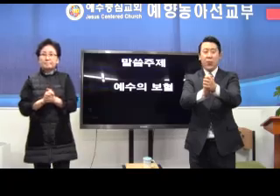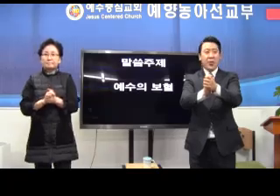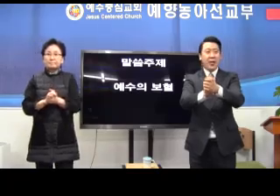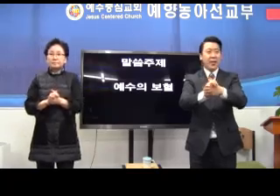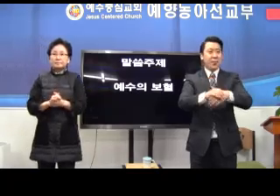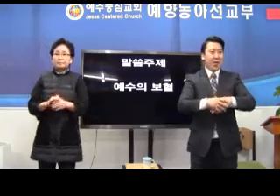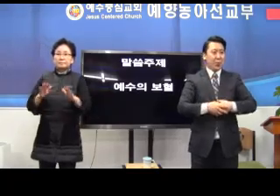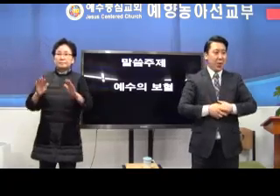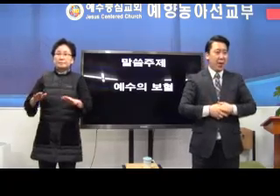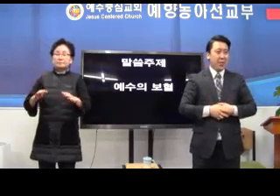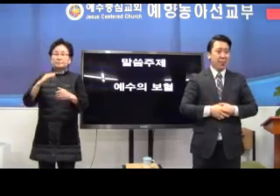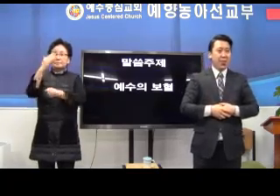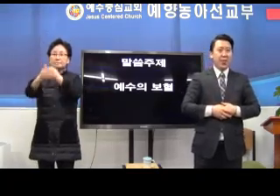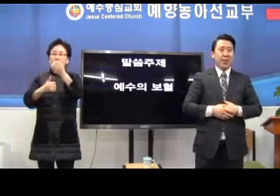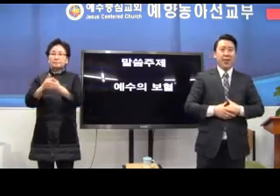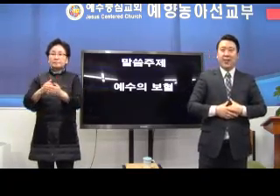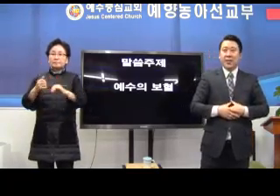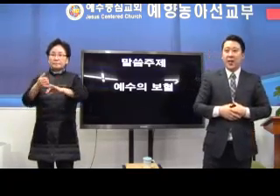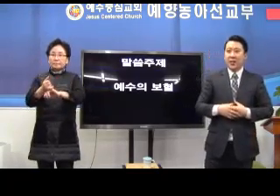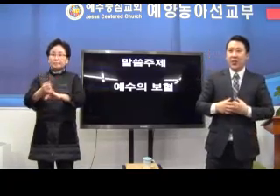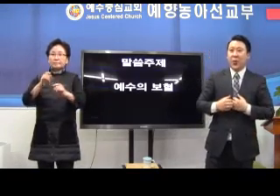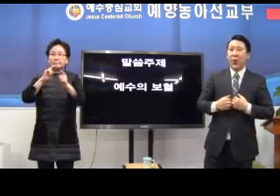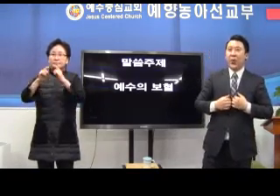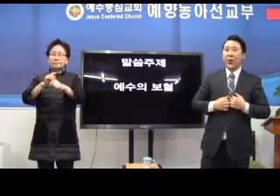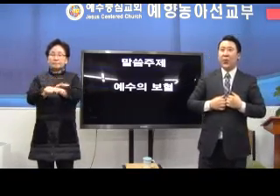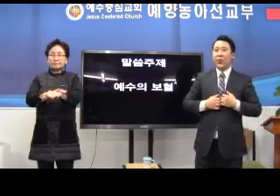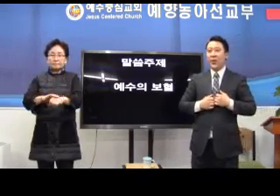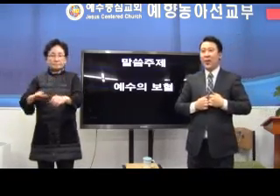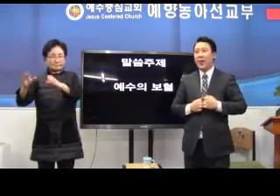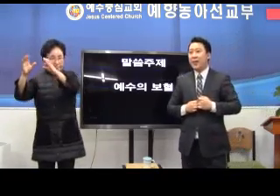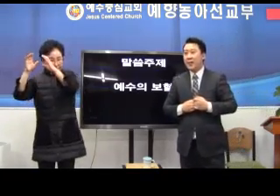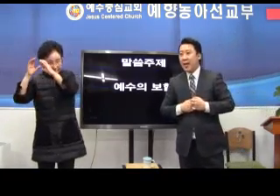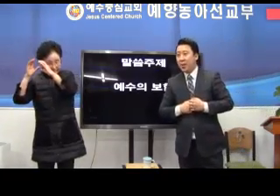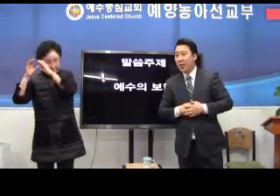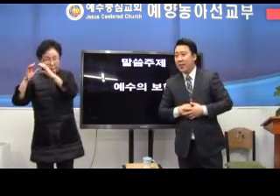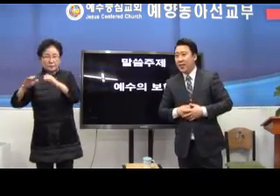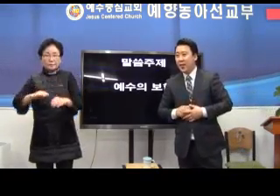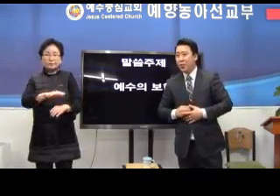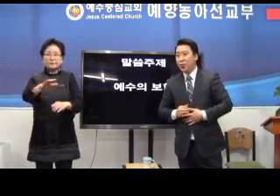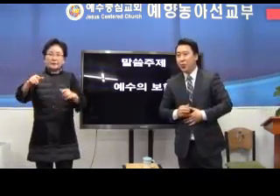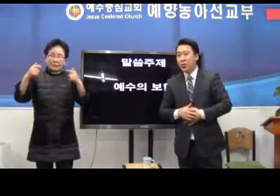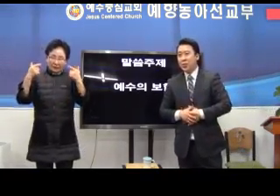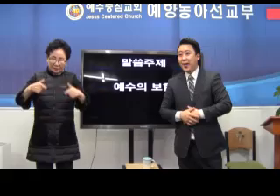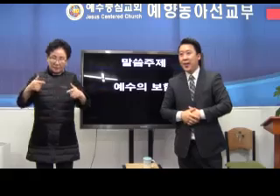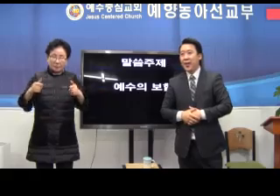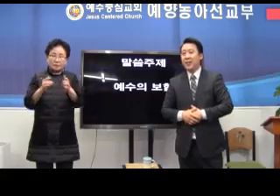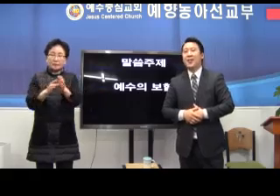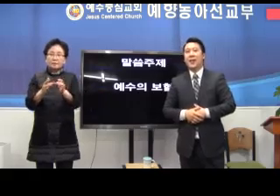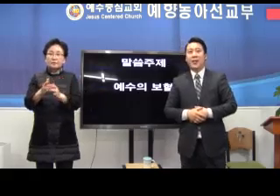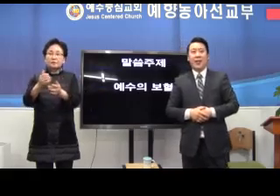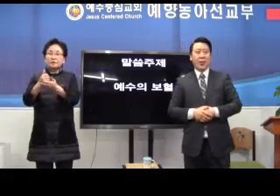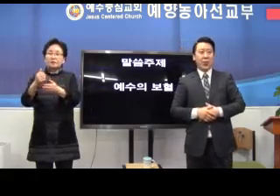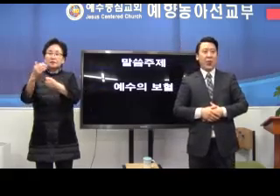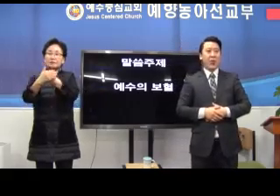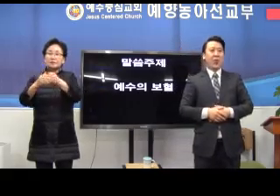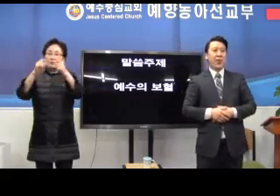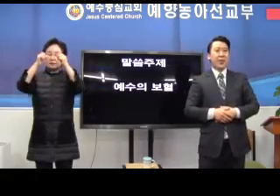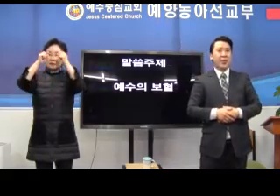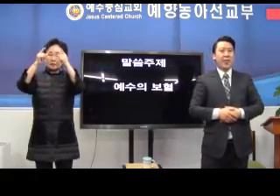오늘 하나님이 약속의 말씀을 잘 듣고 우리가 날마다 이 예수 그리스도의 은혜를 깨닫고 그